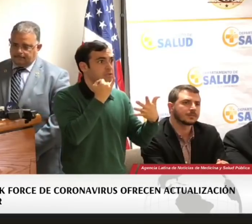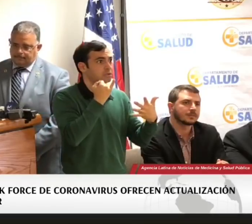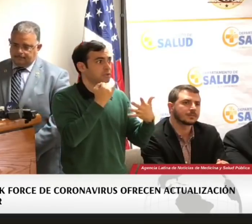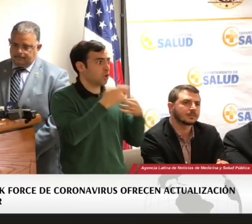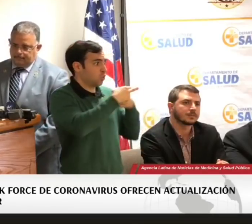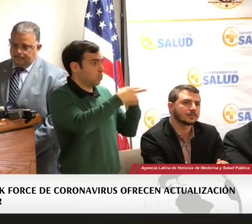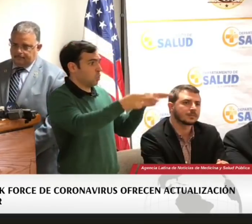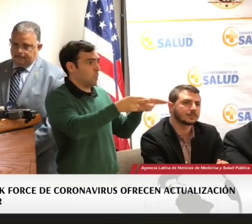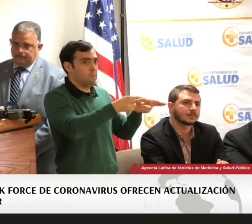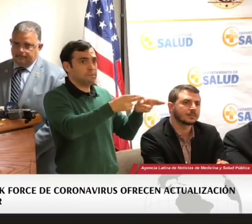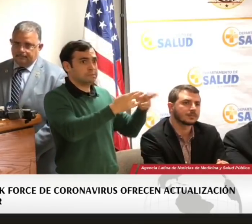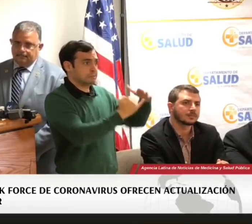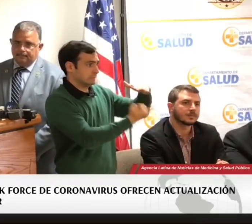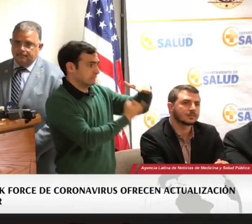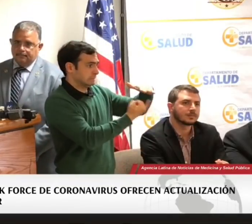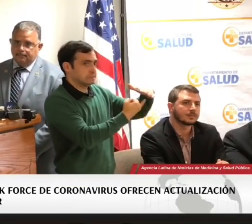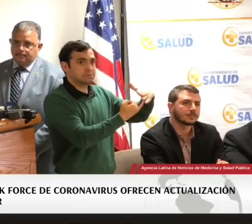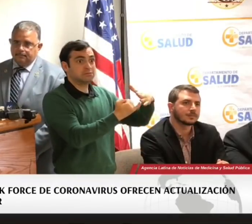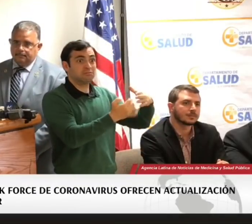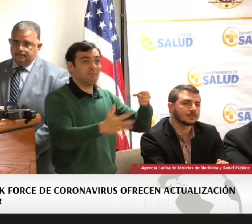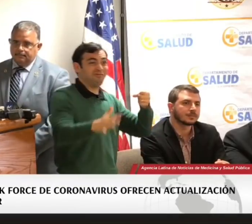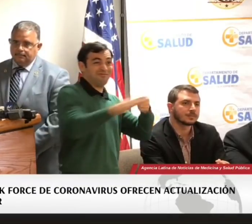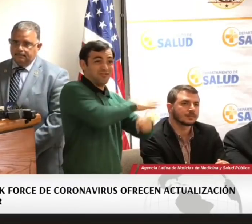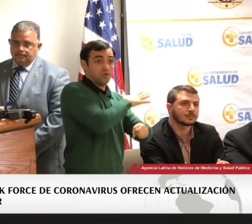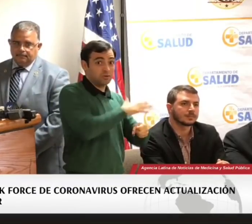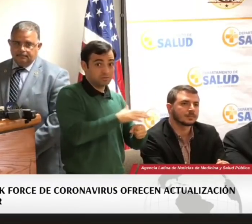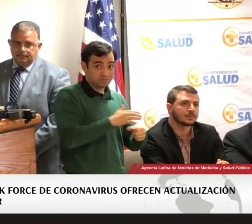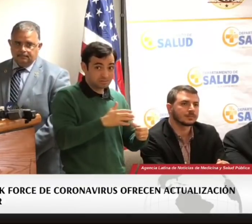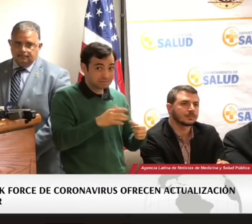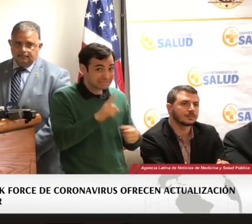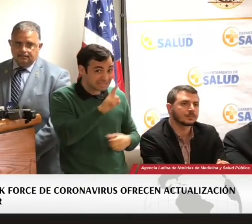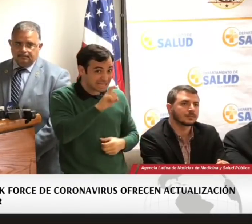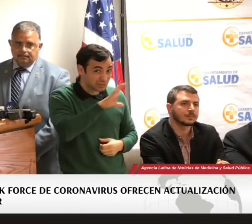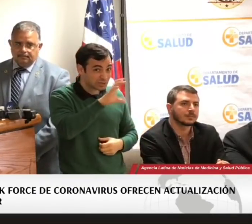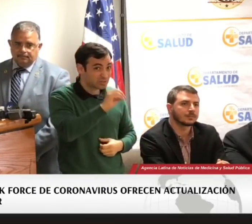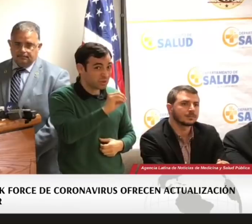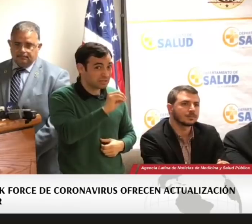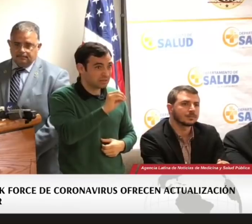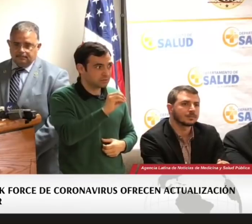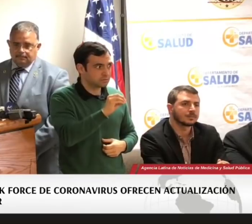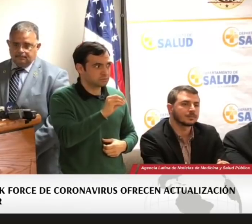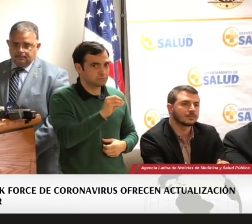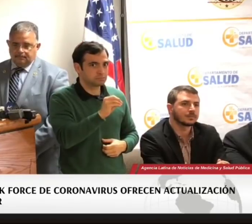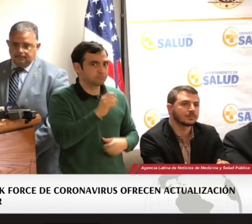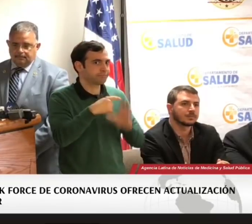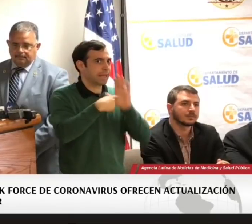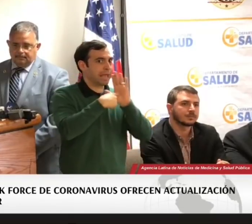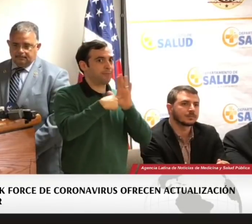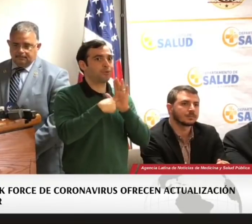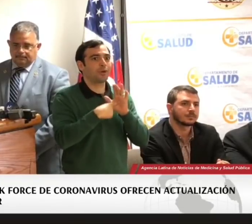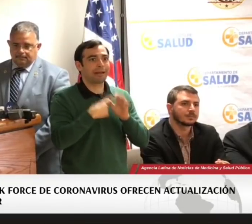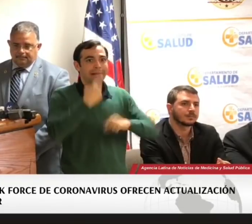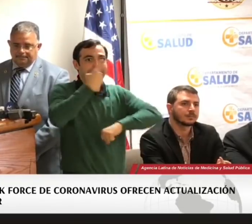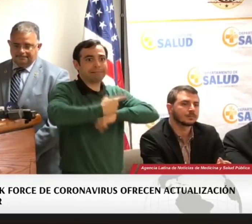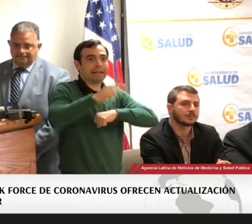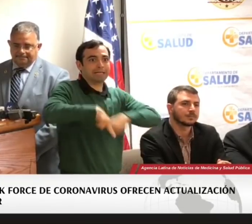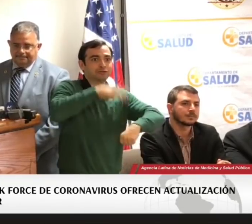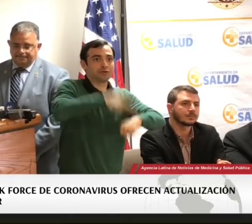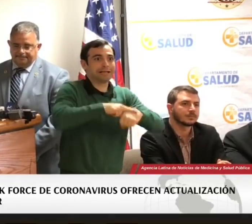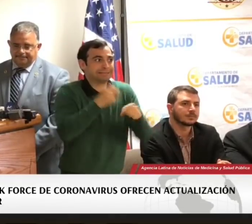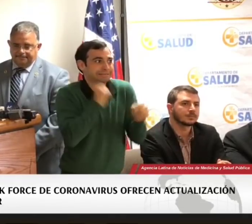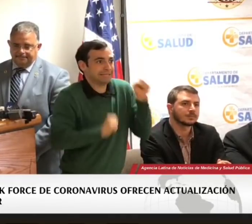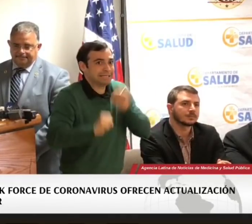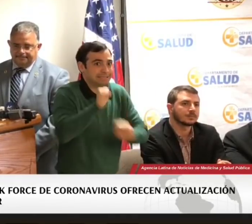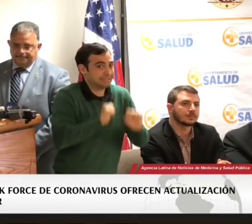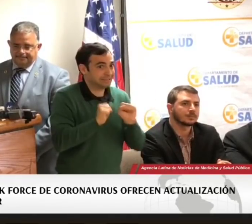cuartos y si ya tienen este cuarto más disponible, porque 150 para lo que pasó en el Día Nacional de la Salsa, creo yo que no son